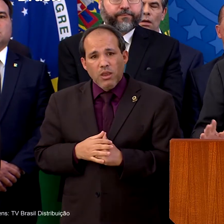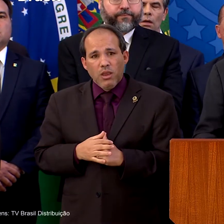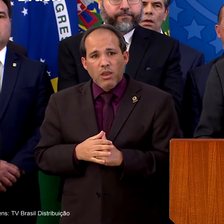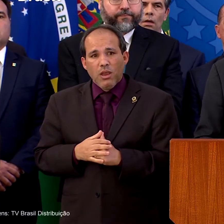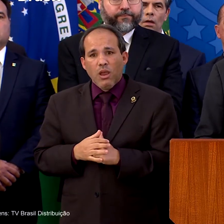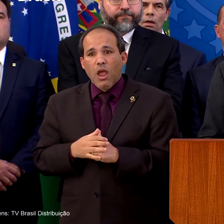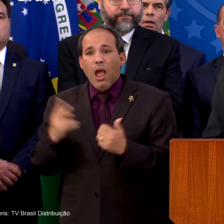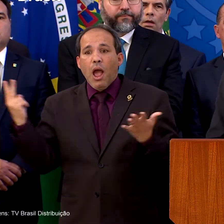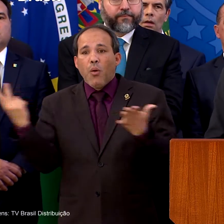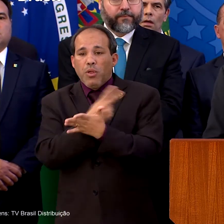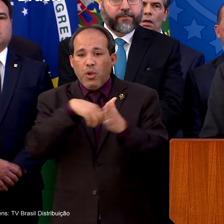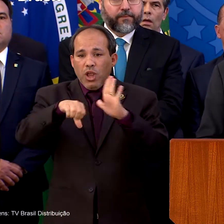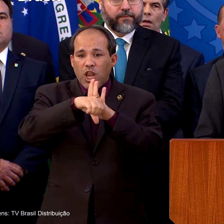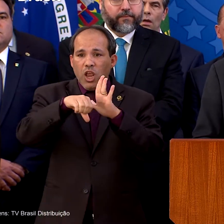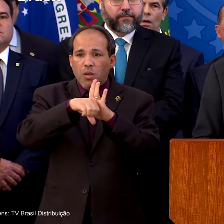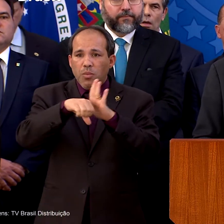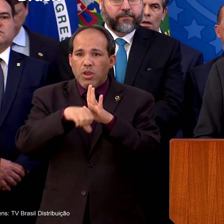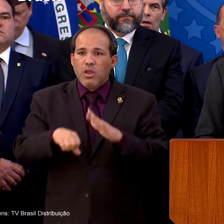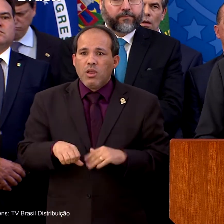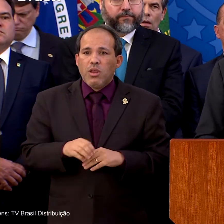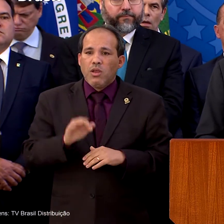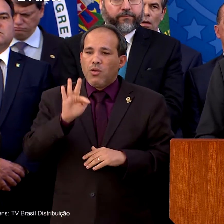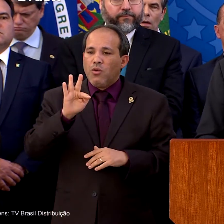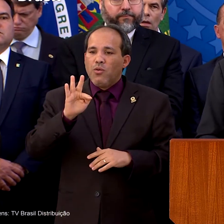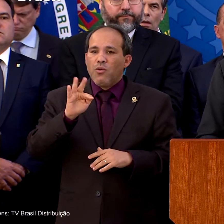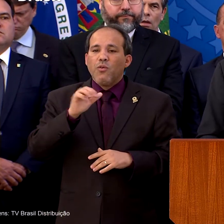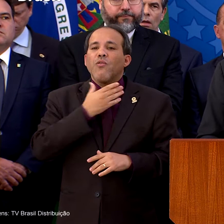quem cometeu o crime de falsidade ideológica